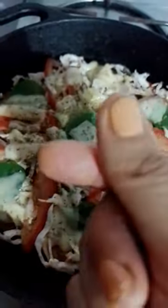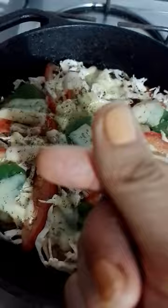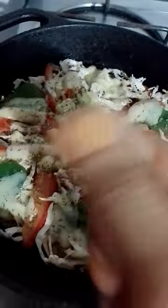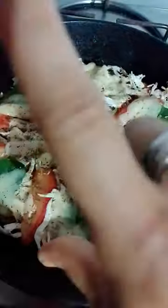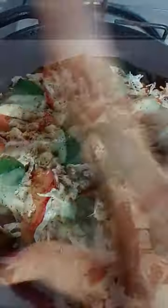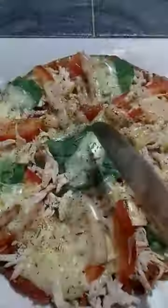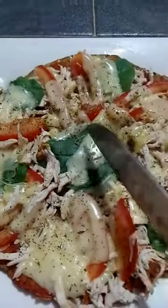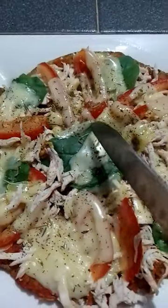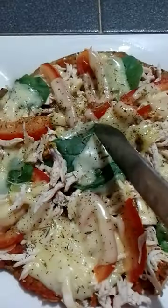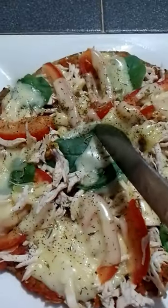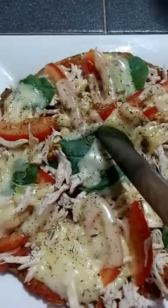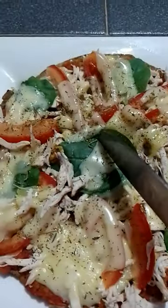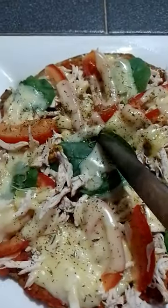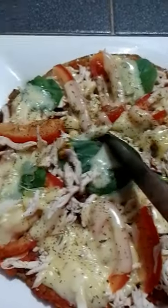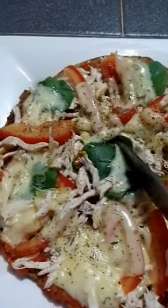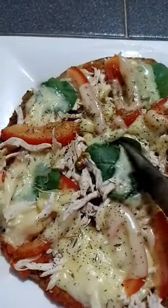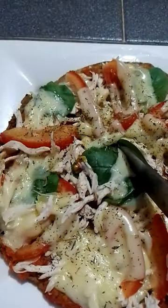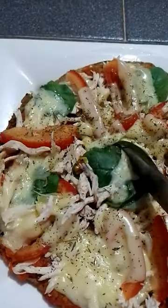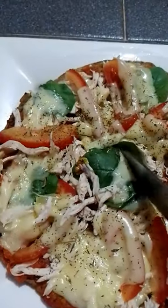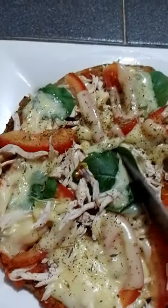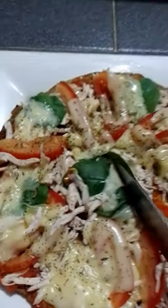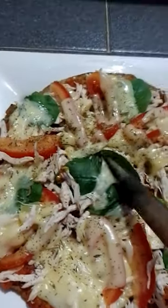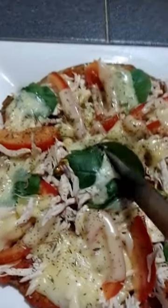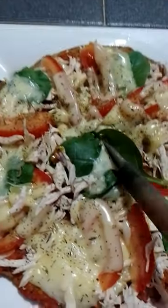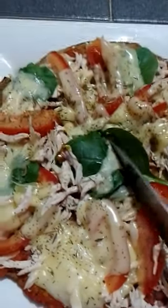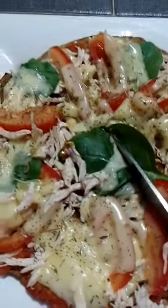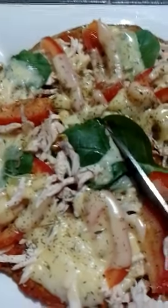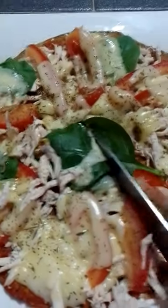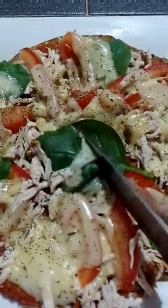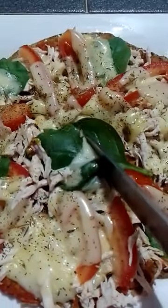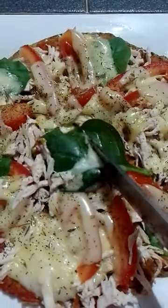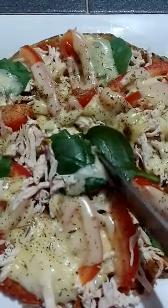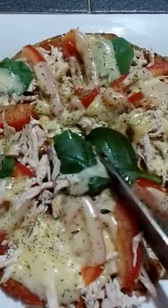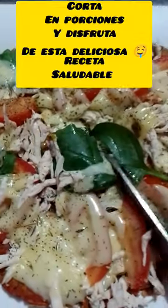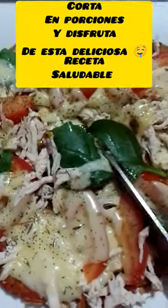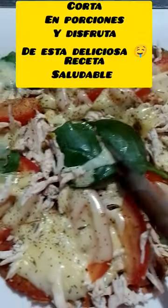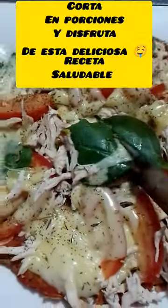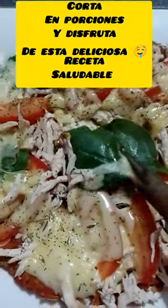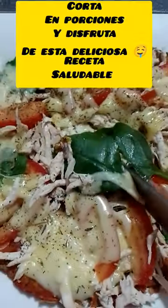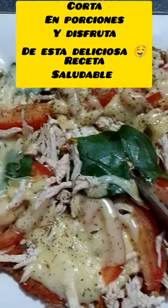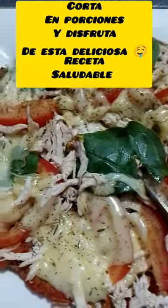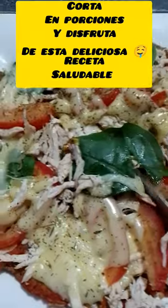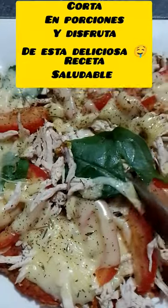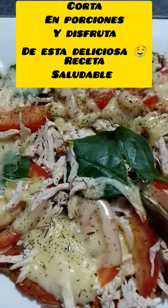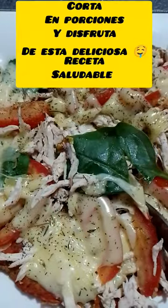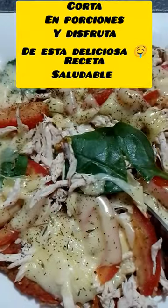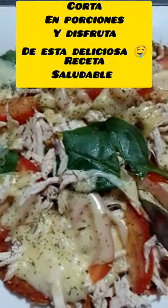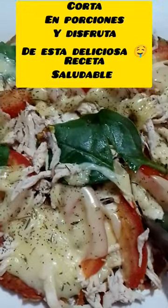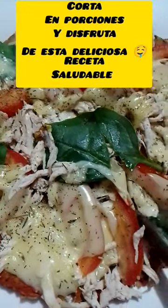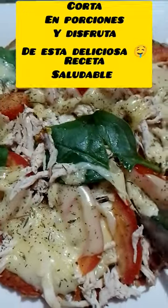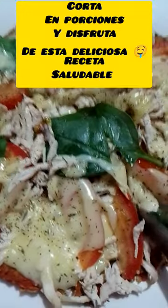buenísima, buenísima. Vamos a partir en porciones, no se la coman todas